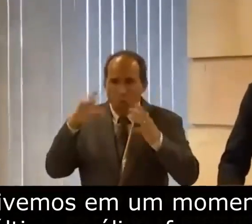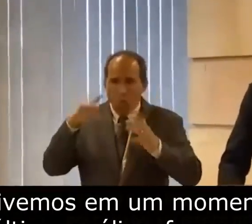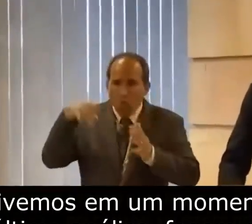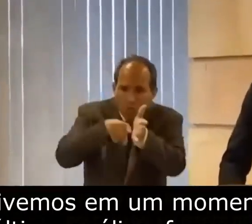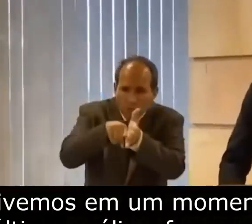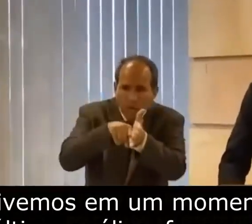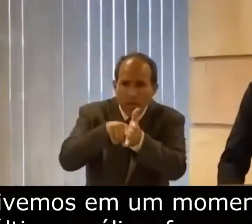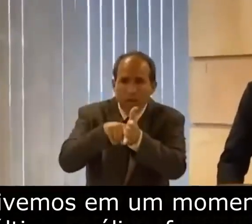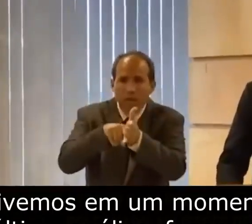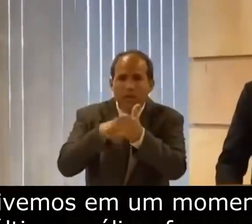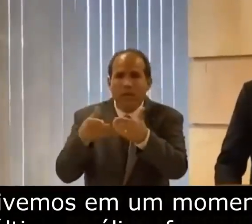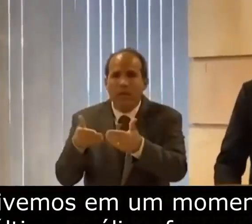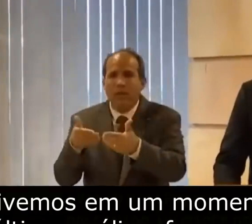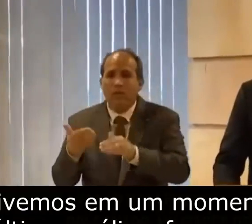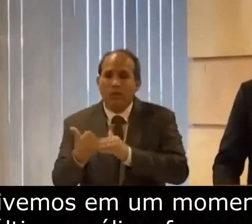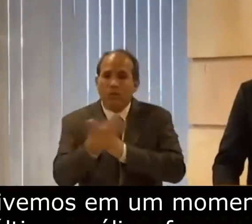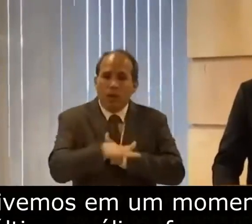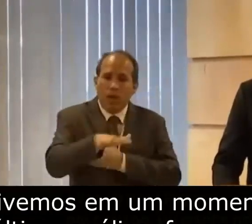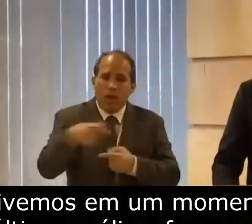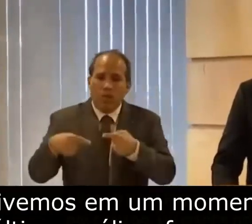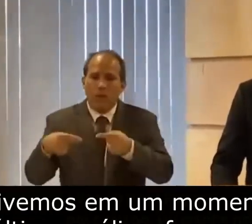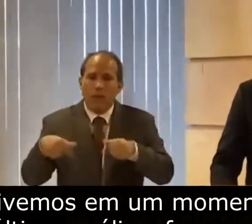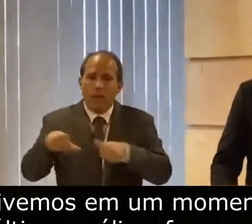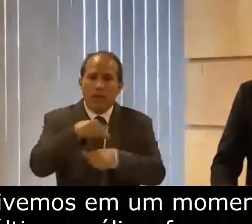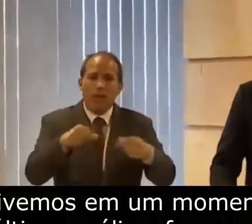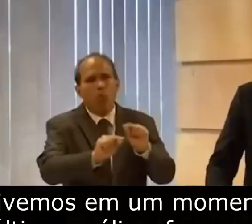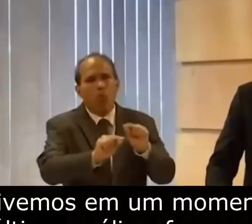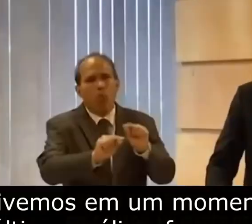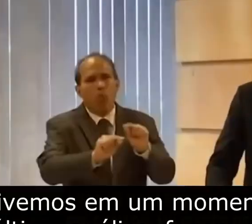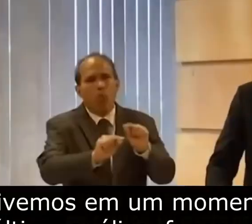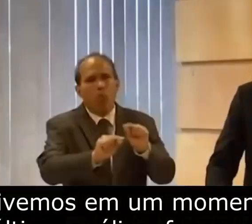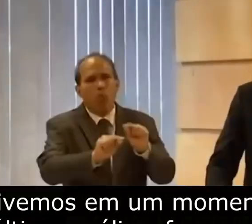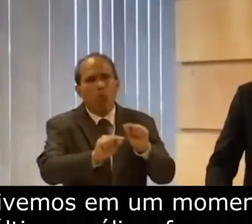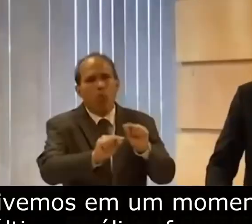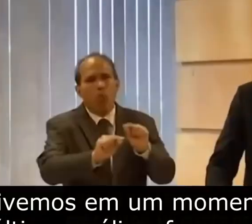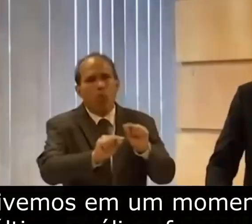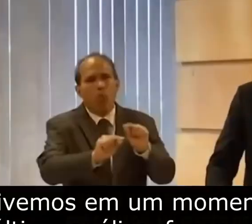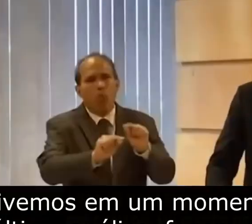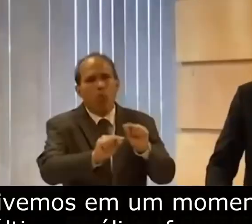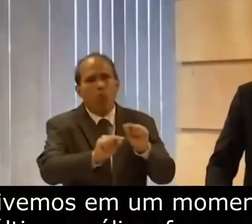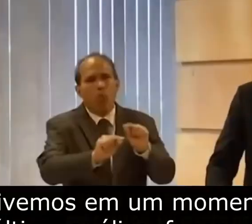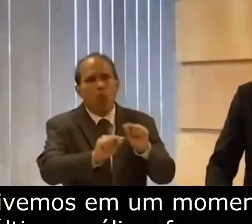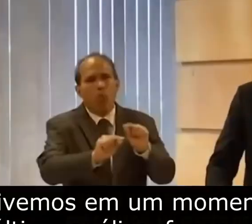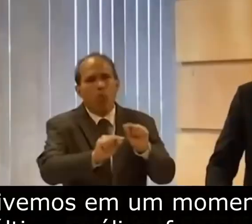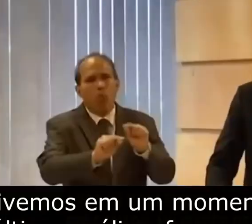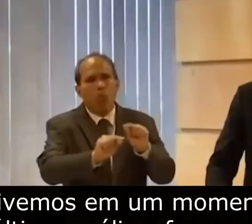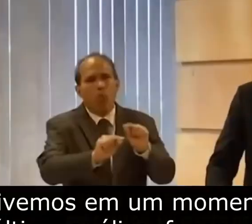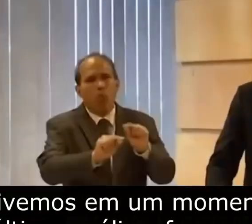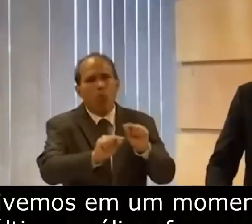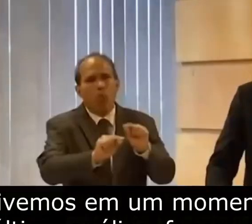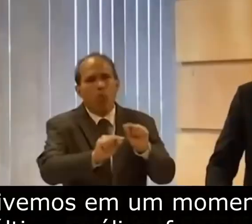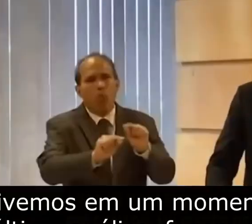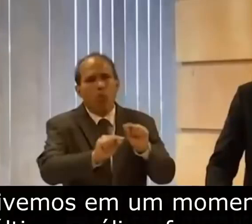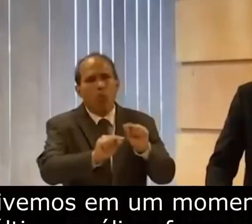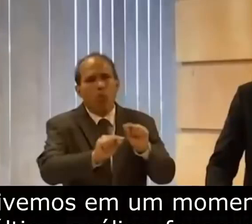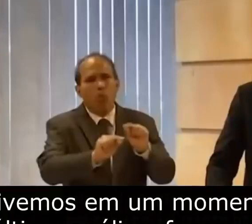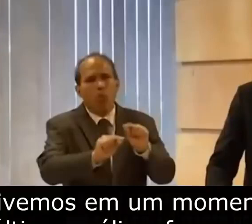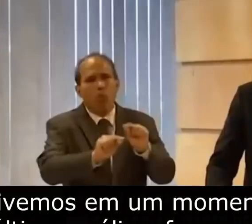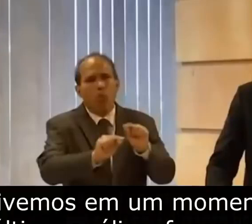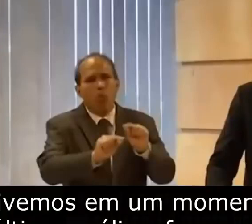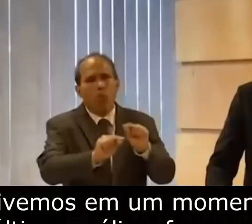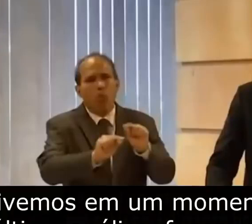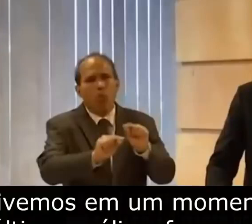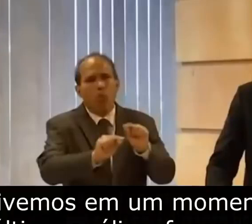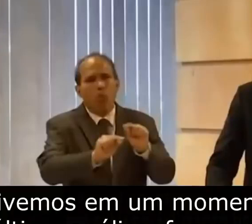análise, fogem do campo político e vêm para o campo militar. Ou seja, aqui foi explícito, tá? Ele diz claramente, ó, a questão aqui não